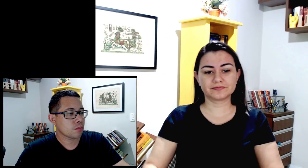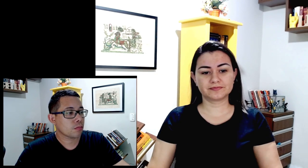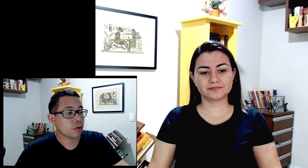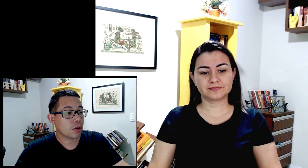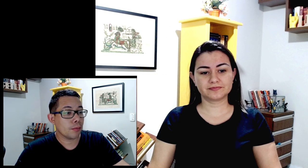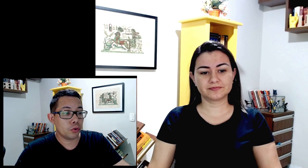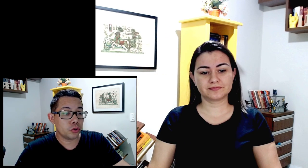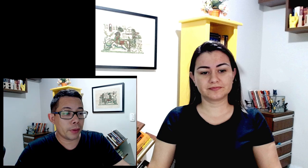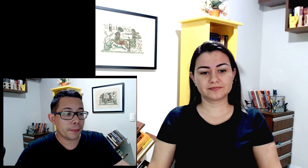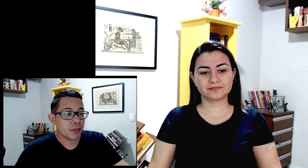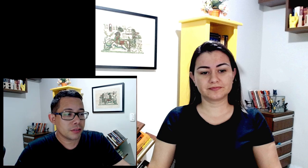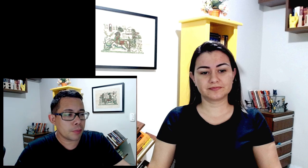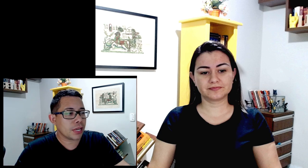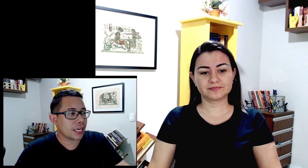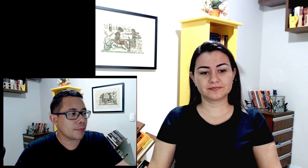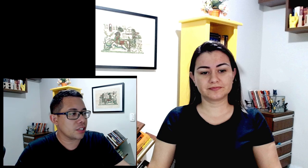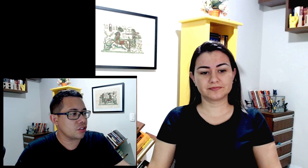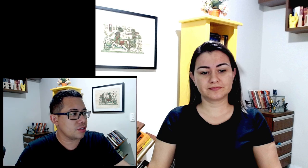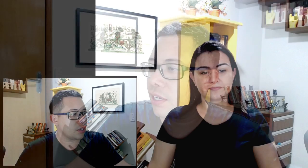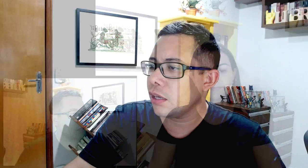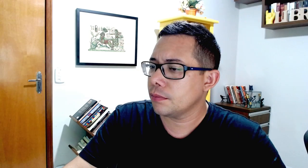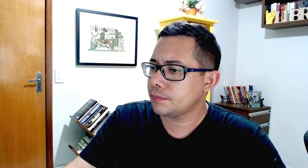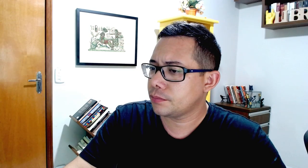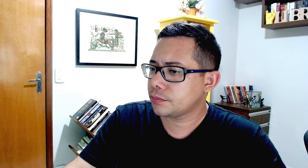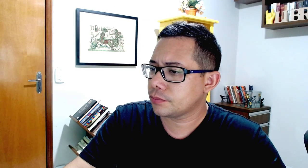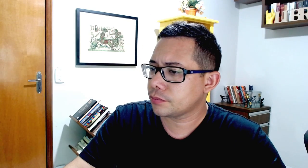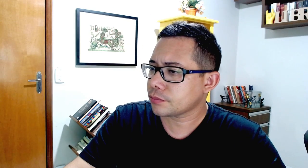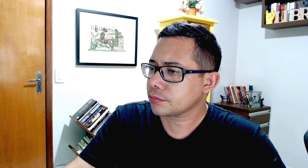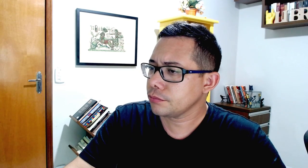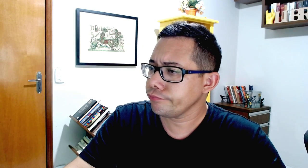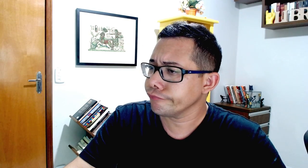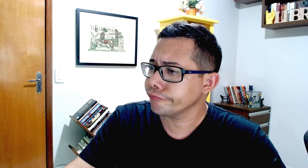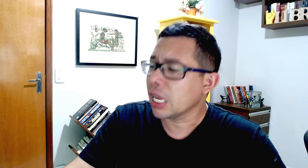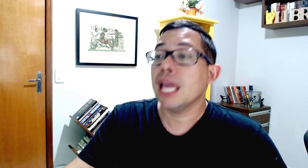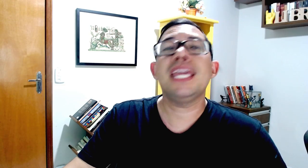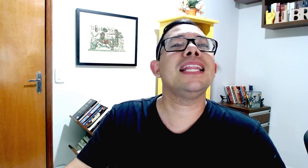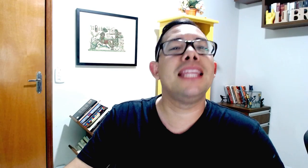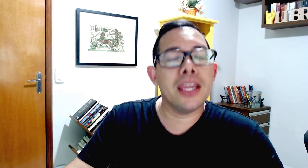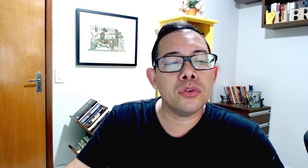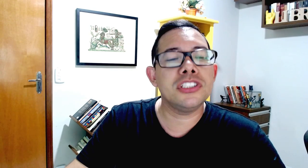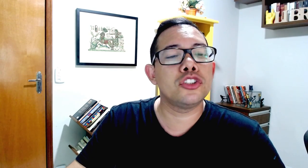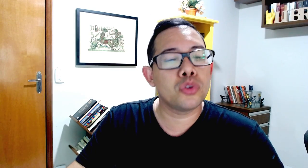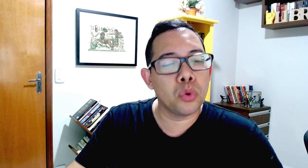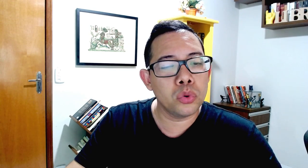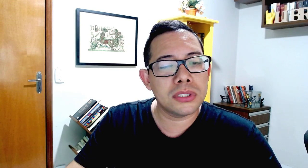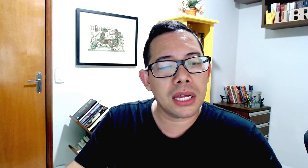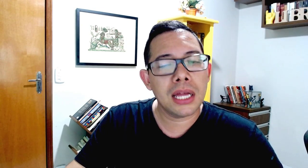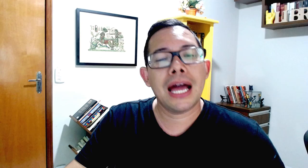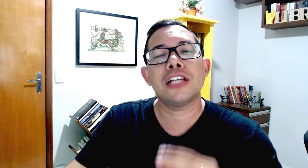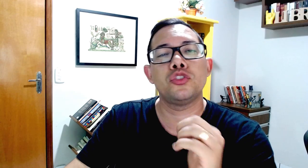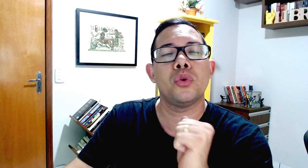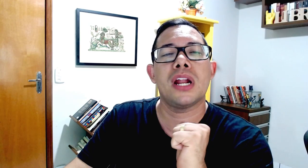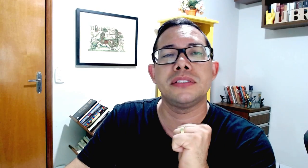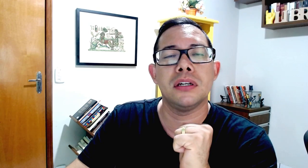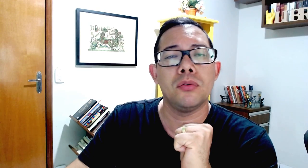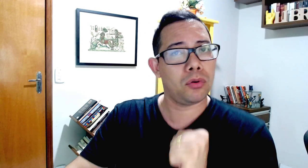é muito bem sabe que aquela quis dizer aqui o que Deus escuta a sua ação